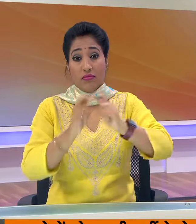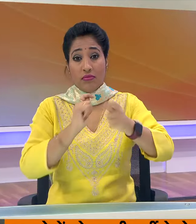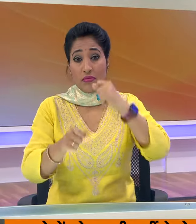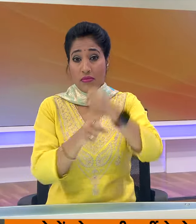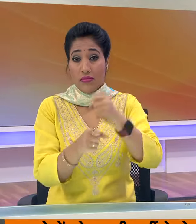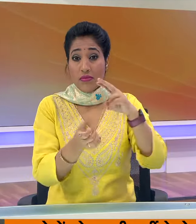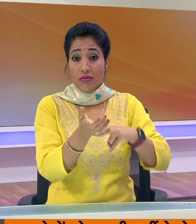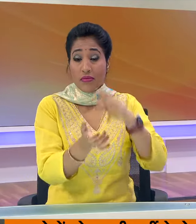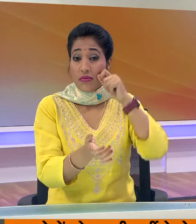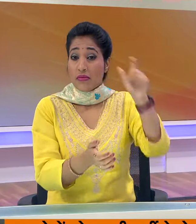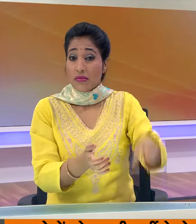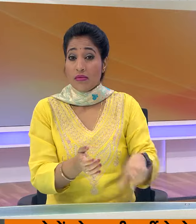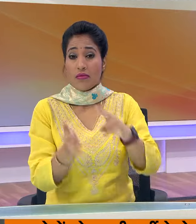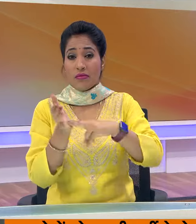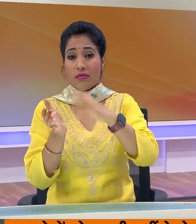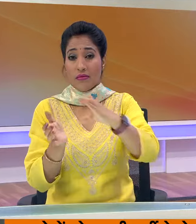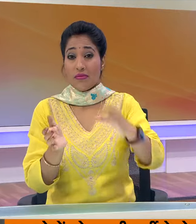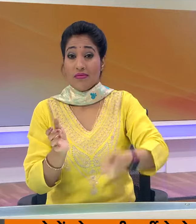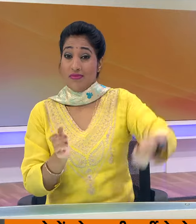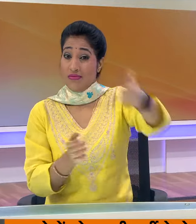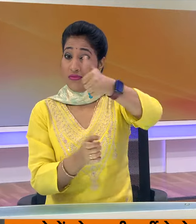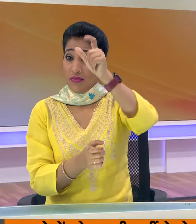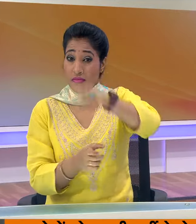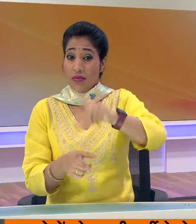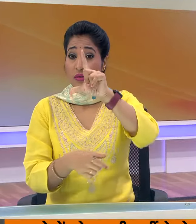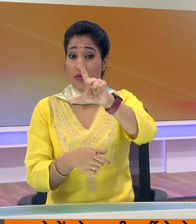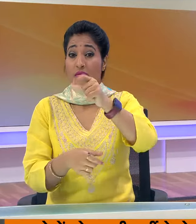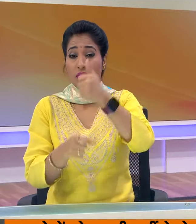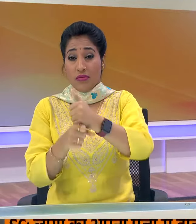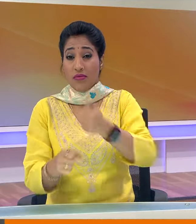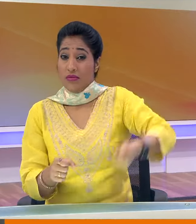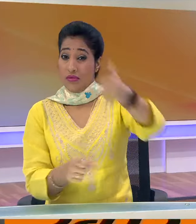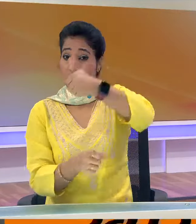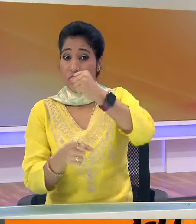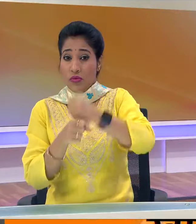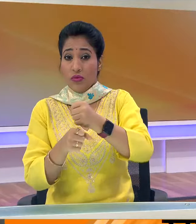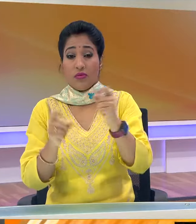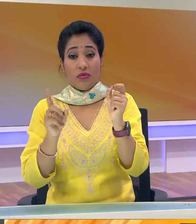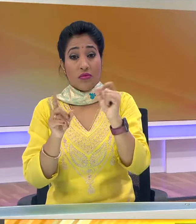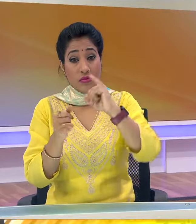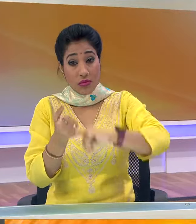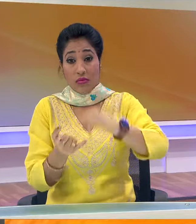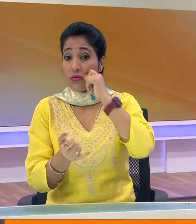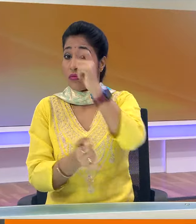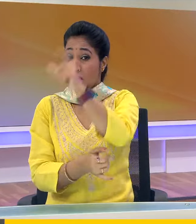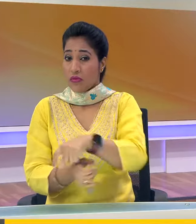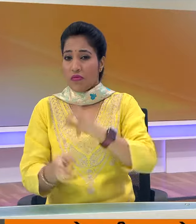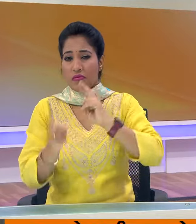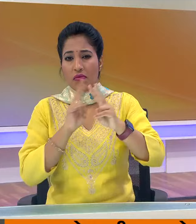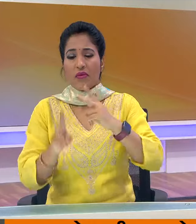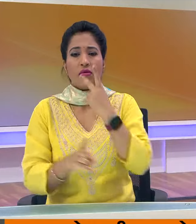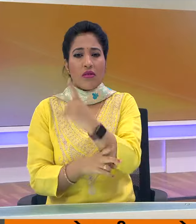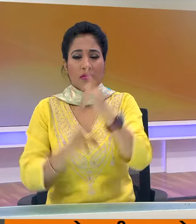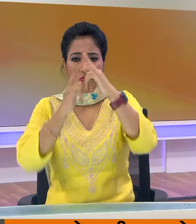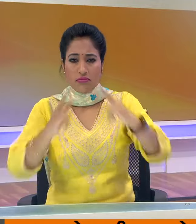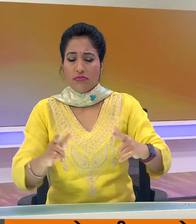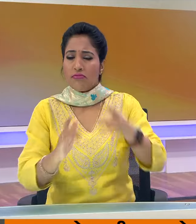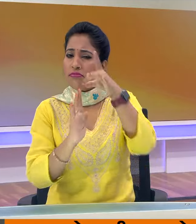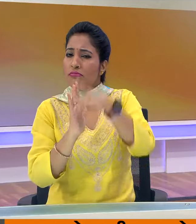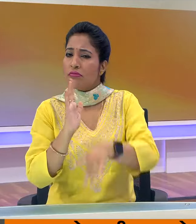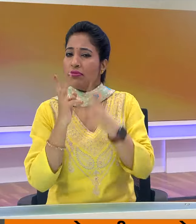गिरीश निशाना ने एनसीसी महानिदेशक लेफ्टिनेंट जनरल गुरबीर पाल सिंह से खास बातचीत करते हुए शिविर का जायजा